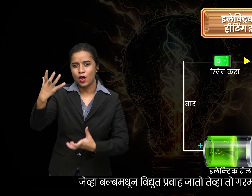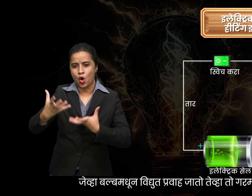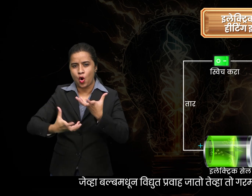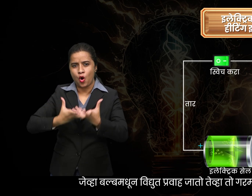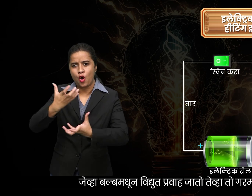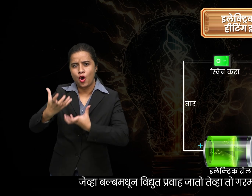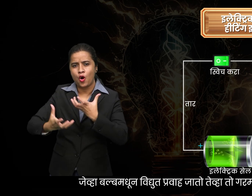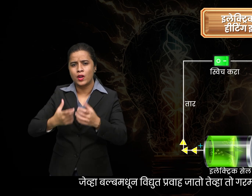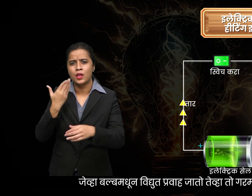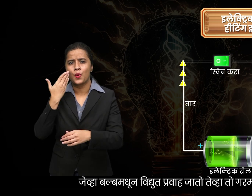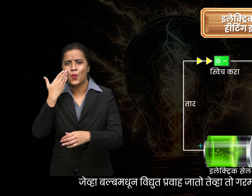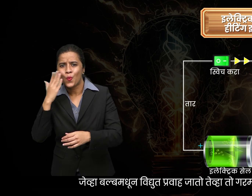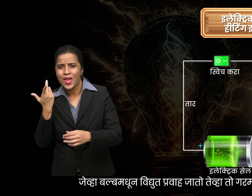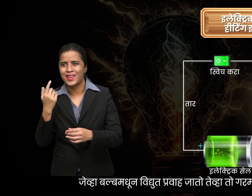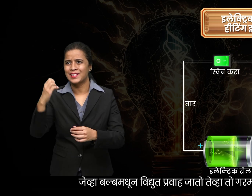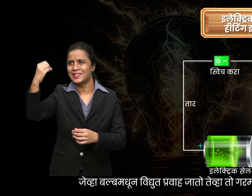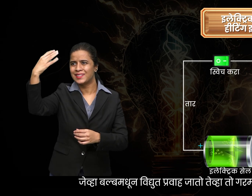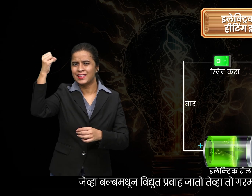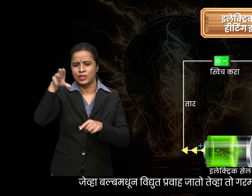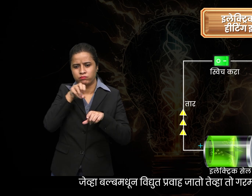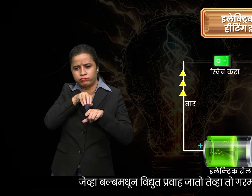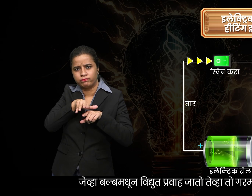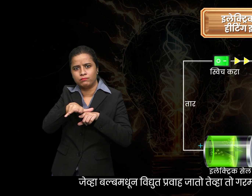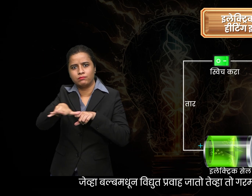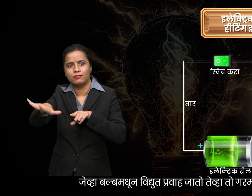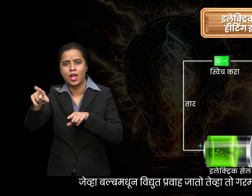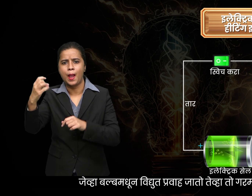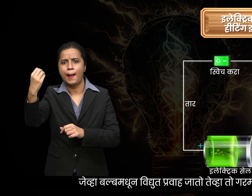प्रवाह जातो तेव्हा तो गरम होतो.